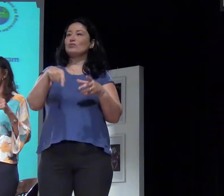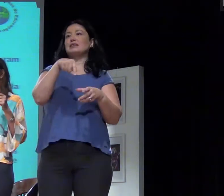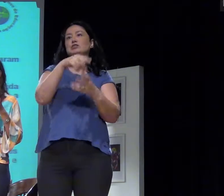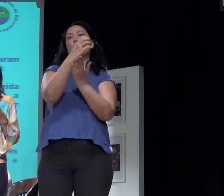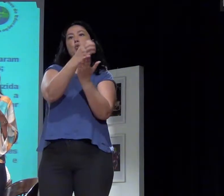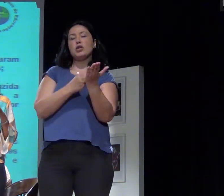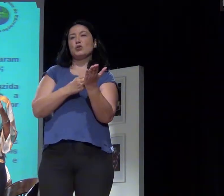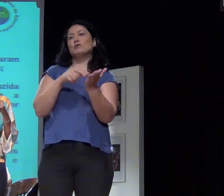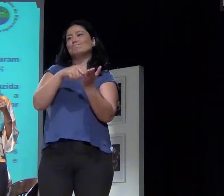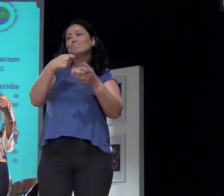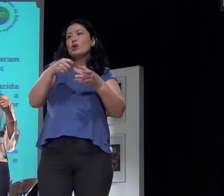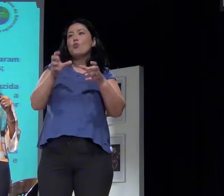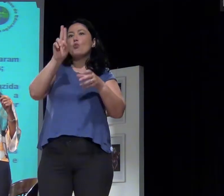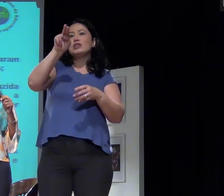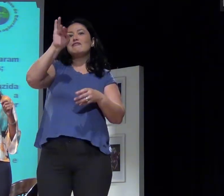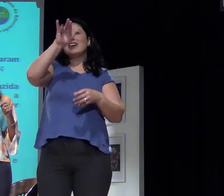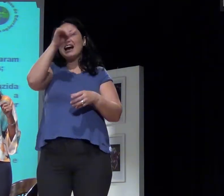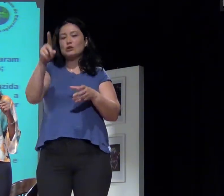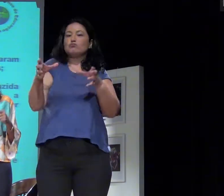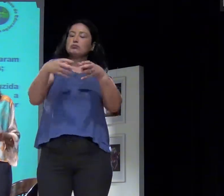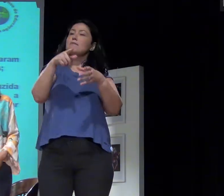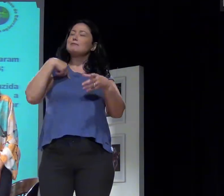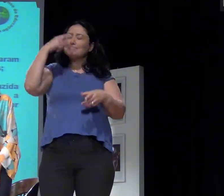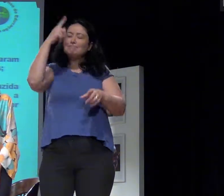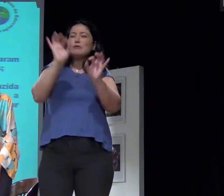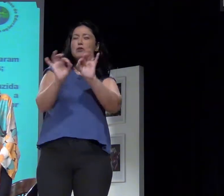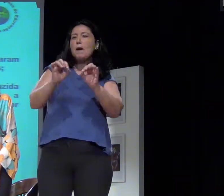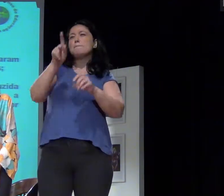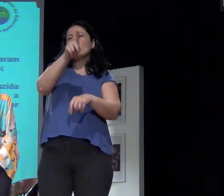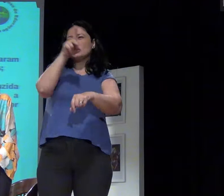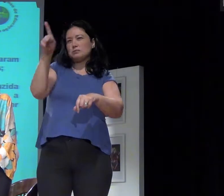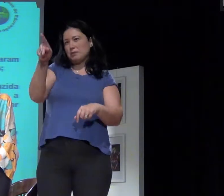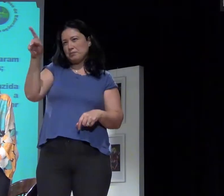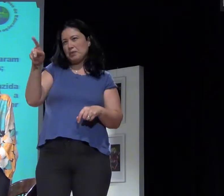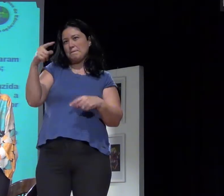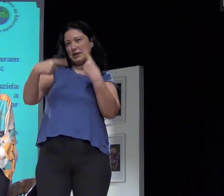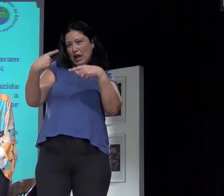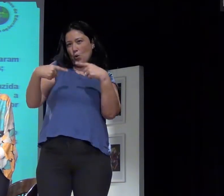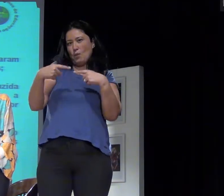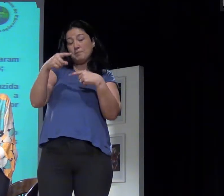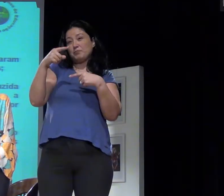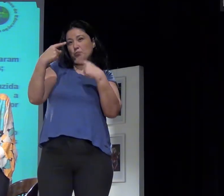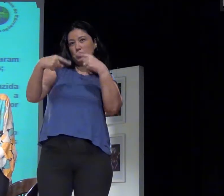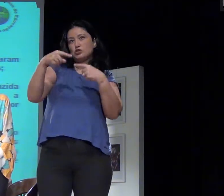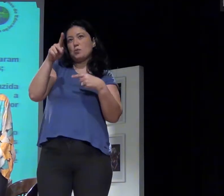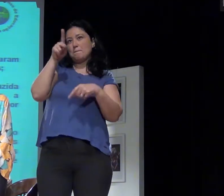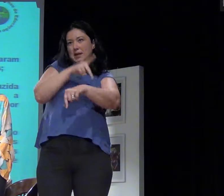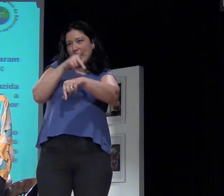Inclusive, ano passado, nós fizemos uma atualização do projeto político-pedagógico, e dentro do